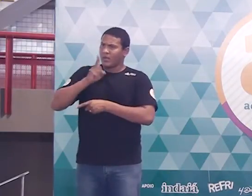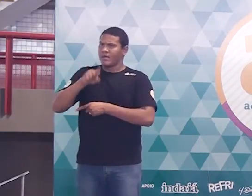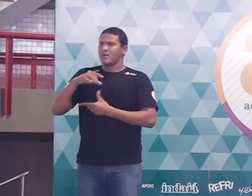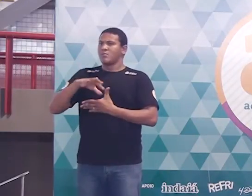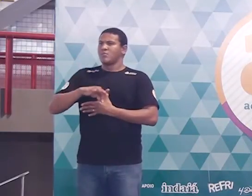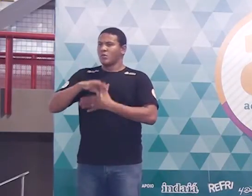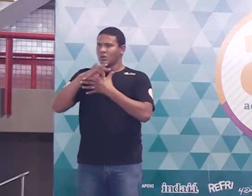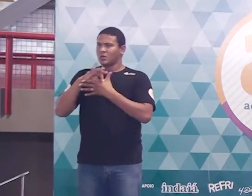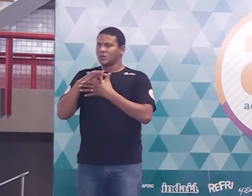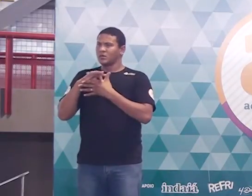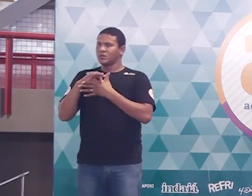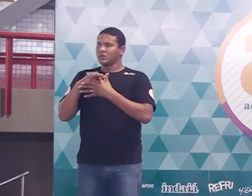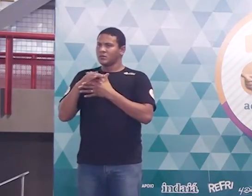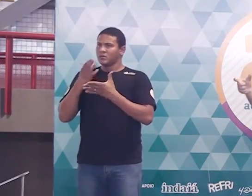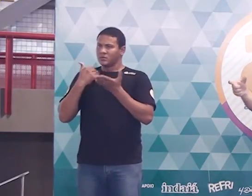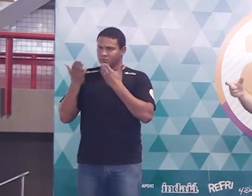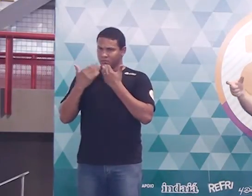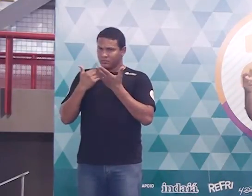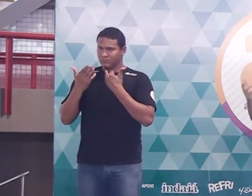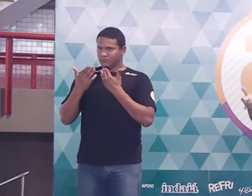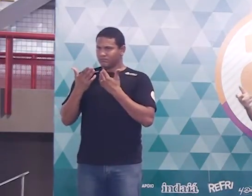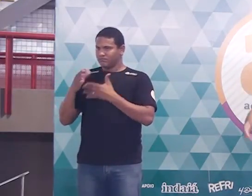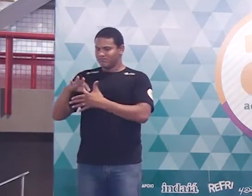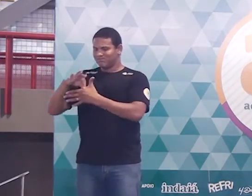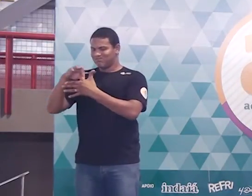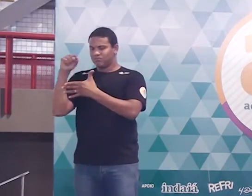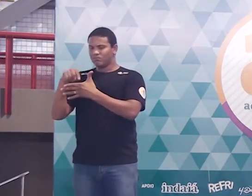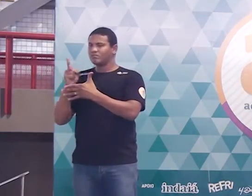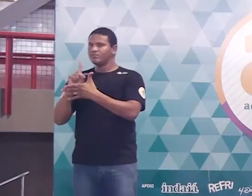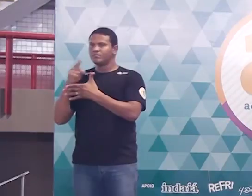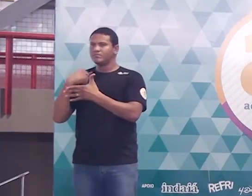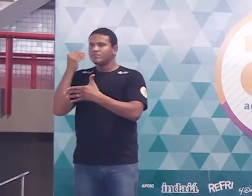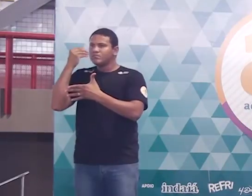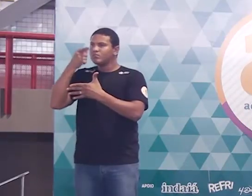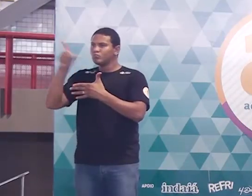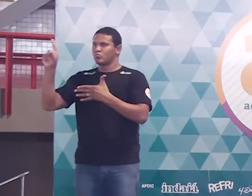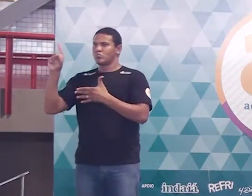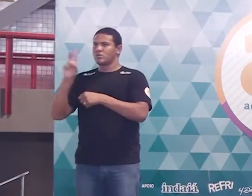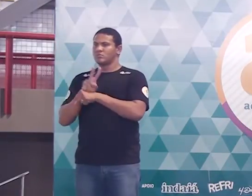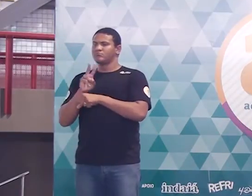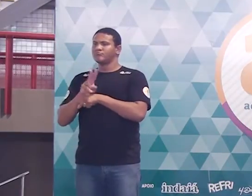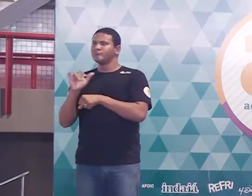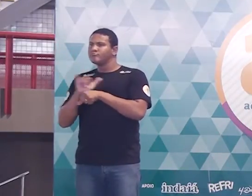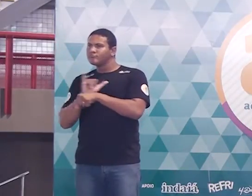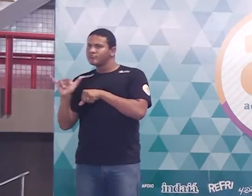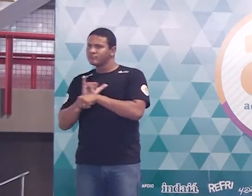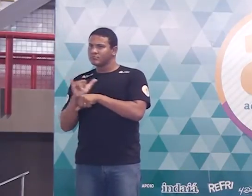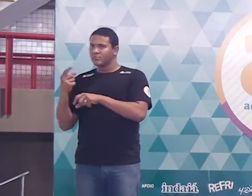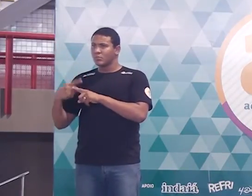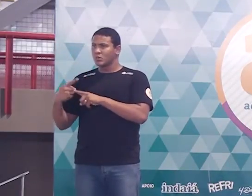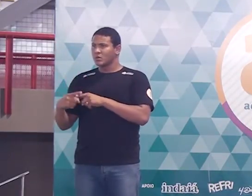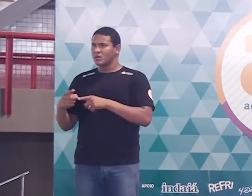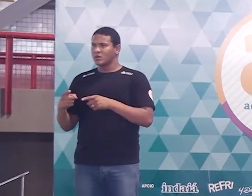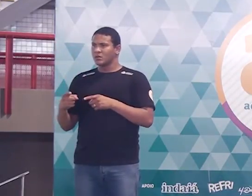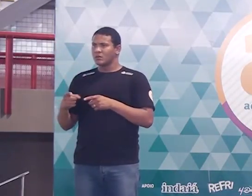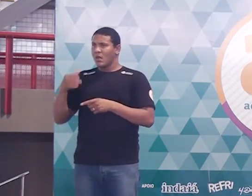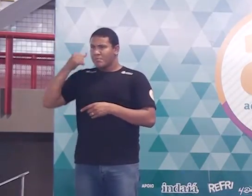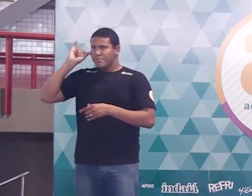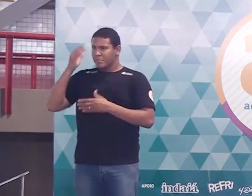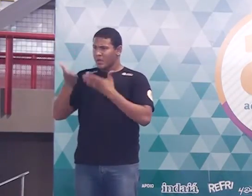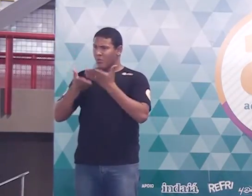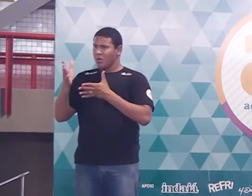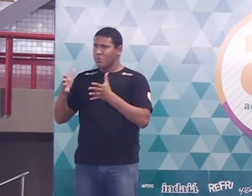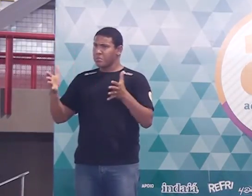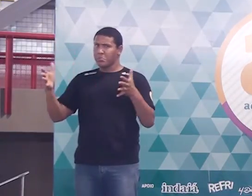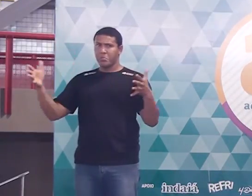nossa alimentação, que não seja o que, gente? A carne. Porque nós não temos mais como crescer a pecuária, não